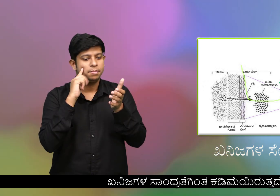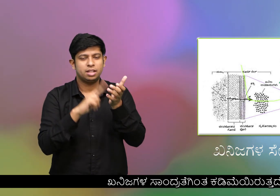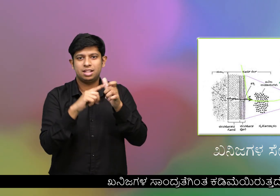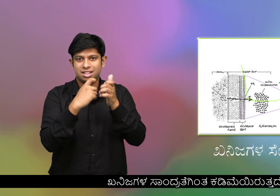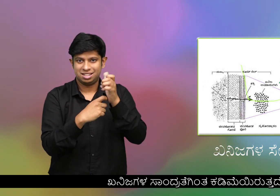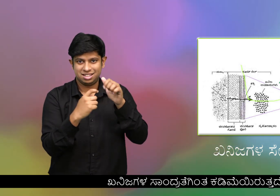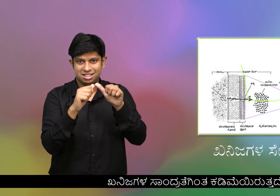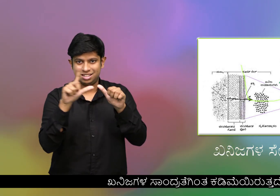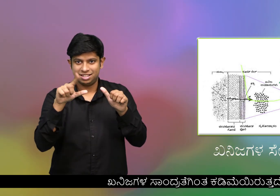ಇರುತ್ತದೆ.